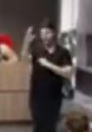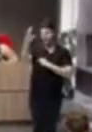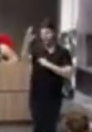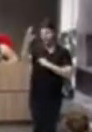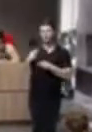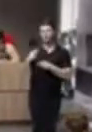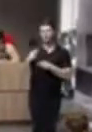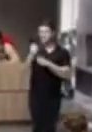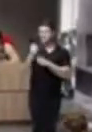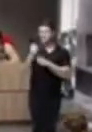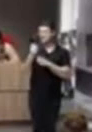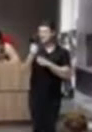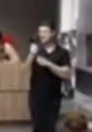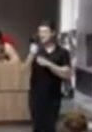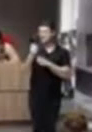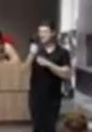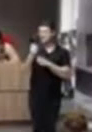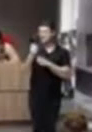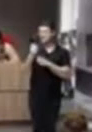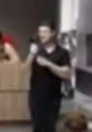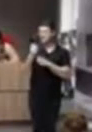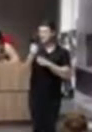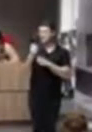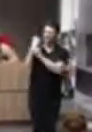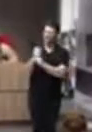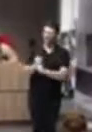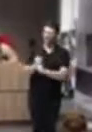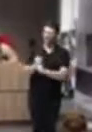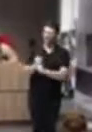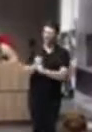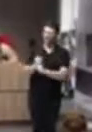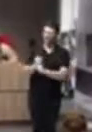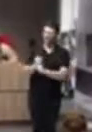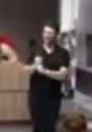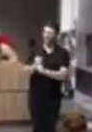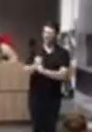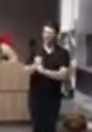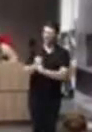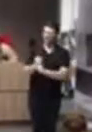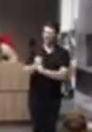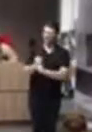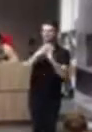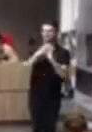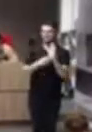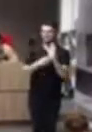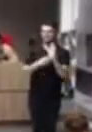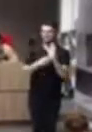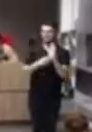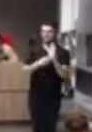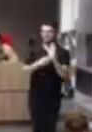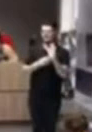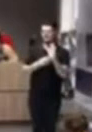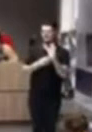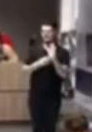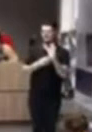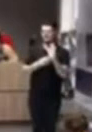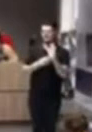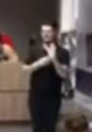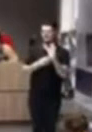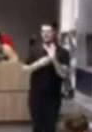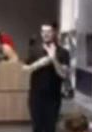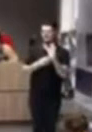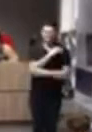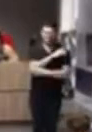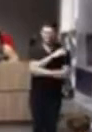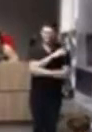é a criação das comissões revisoras de internação involuntária. Nós temos uma normativa que prevê a criação de comissões revisoras de